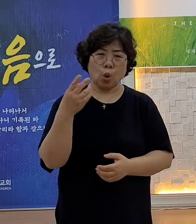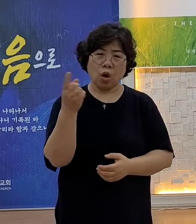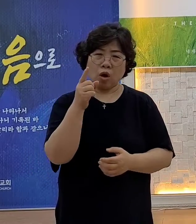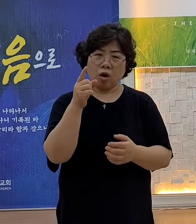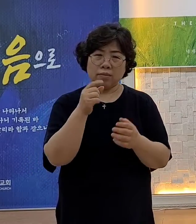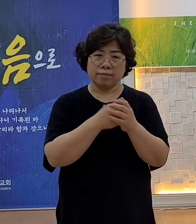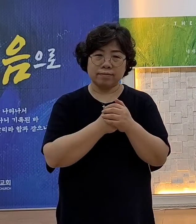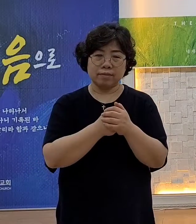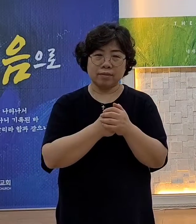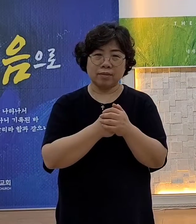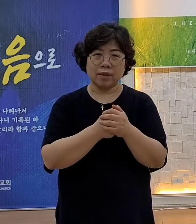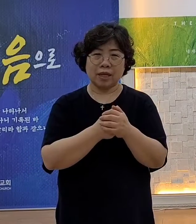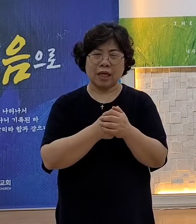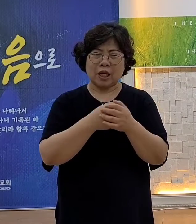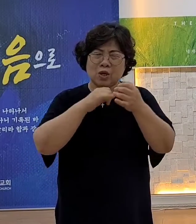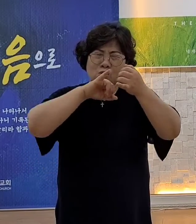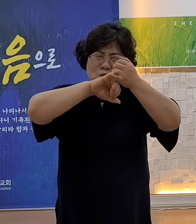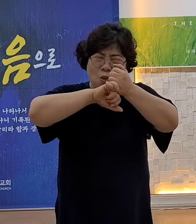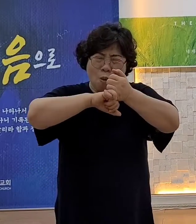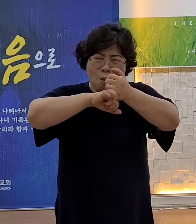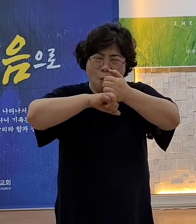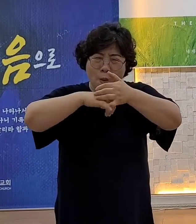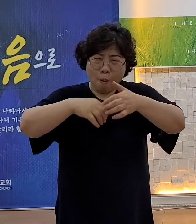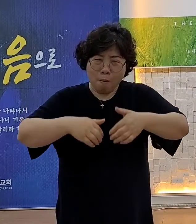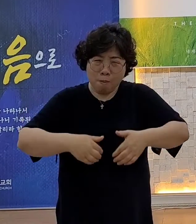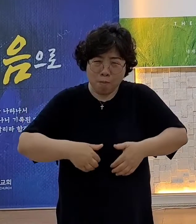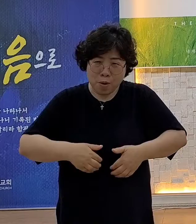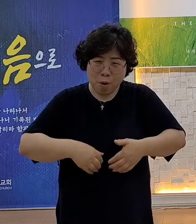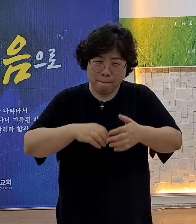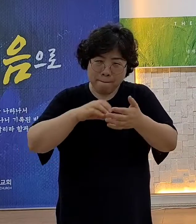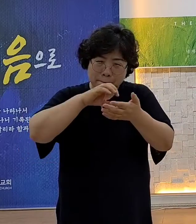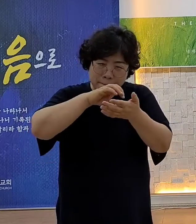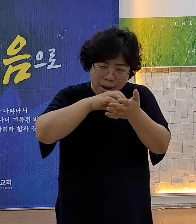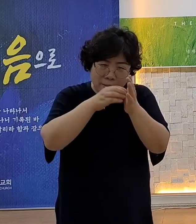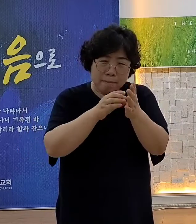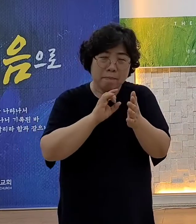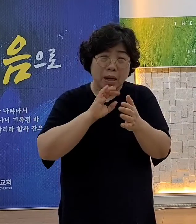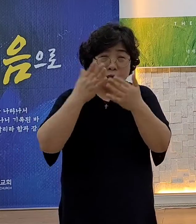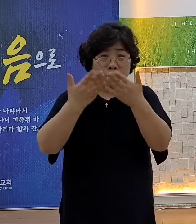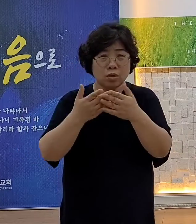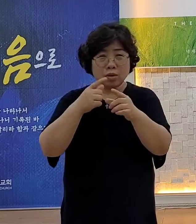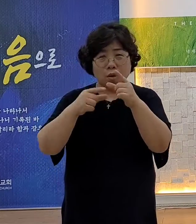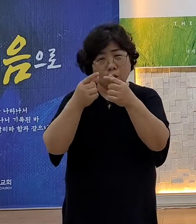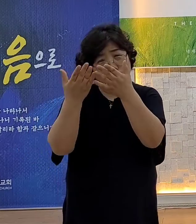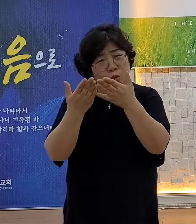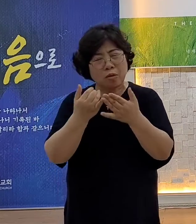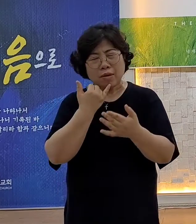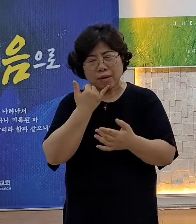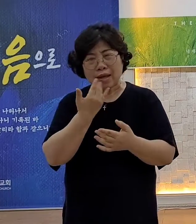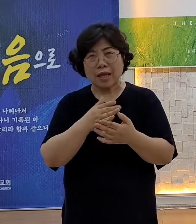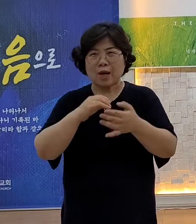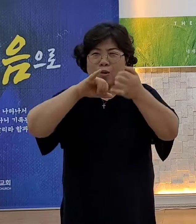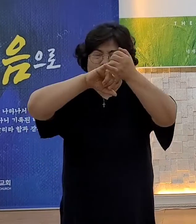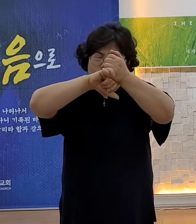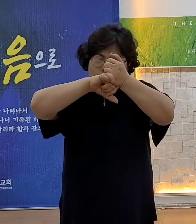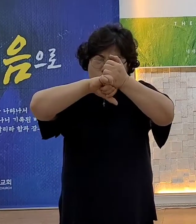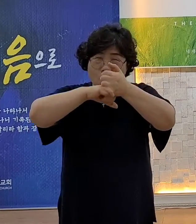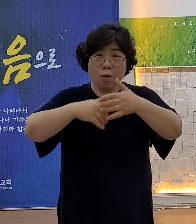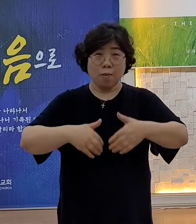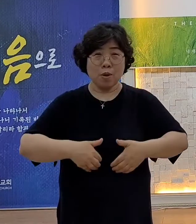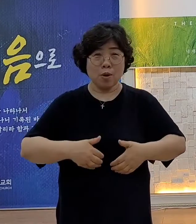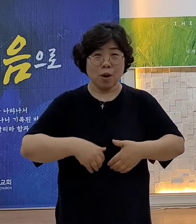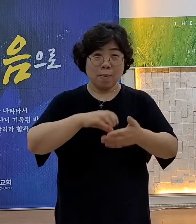꼭 필요한 만큼만 주실 때가 얼마나 많은지 조금만 더 주셔도 좋을 거를 다 필요한 만큼만 주실 때가